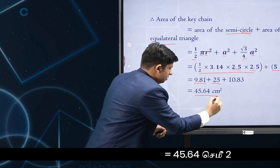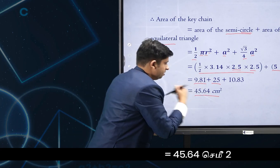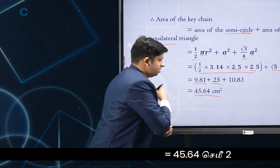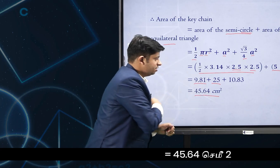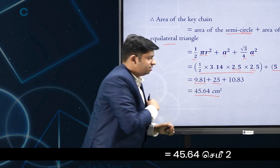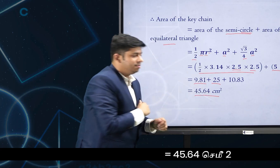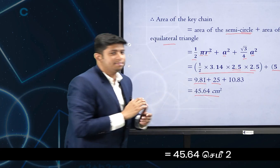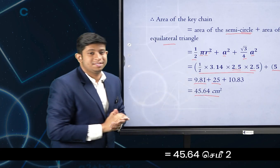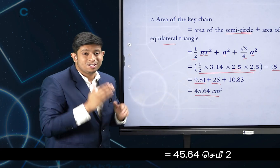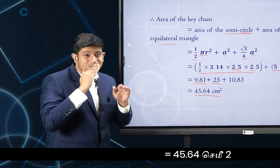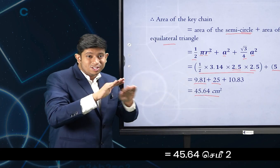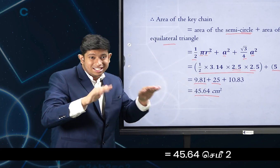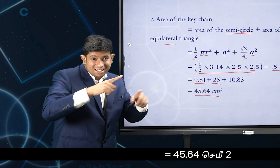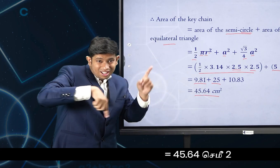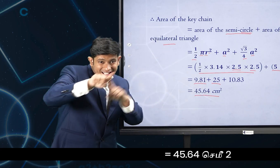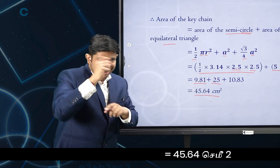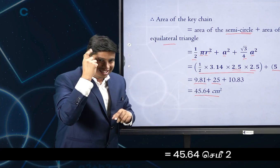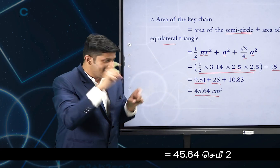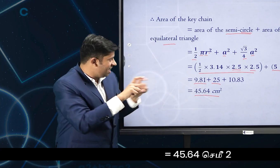45.64 சென்டிமீட்டர் மேலிலக்கு 2.